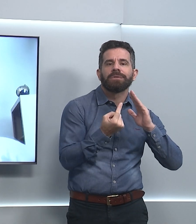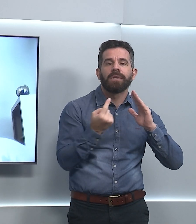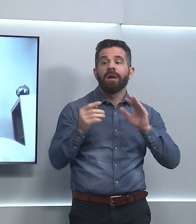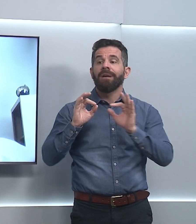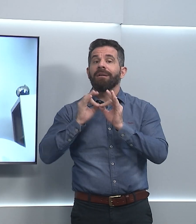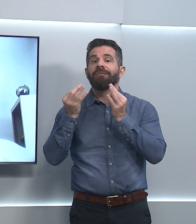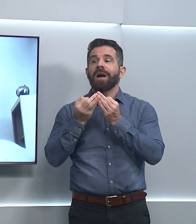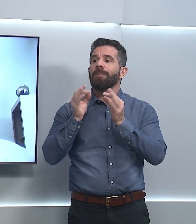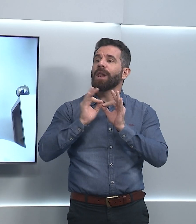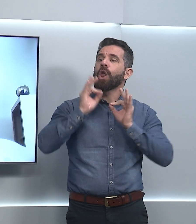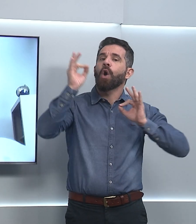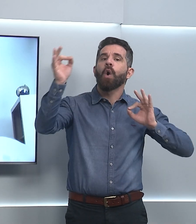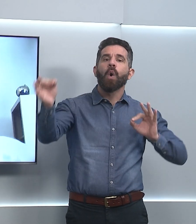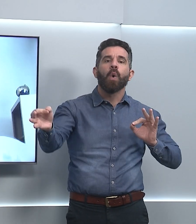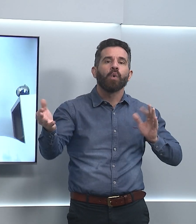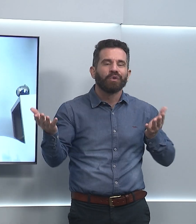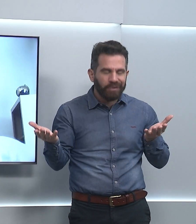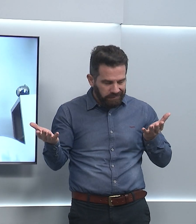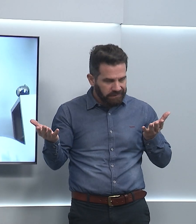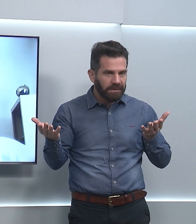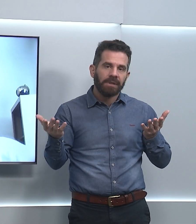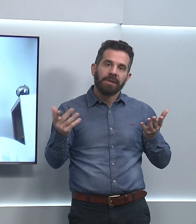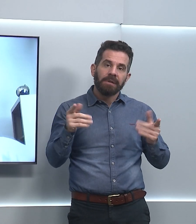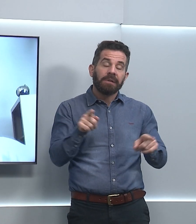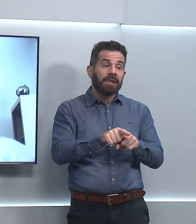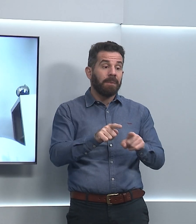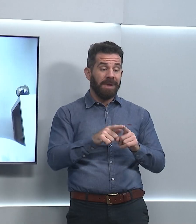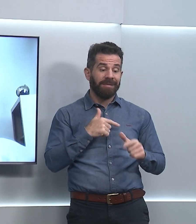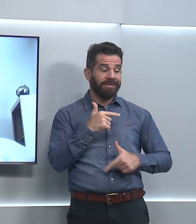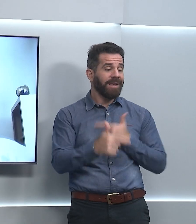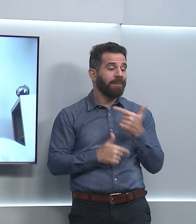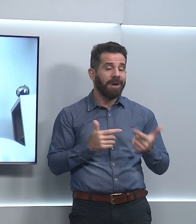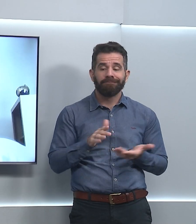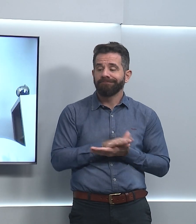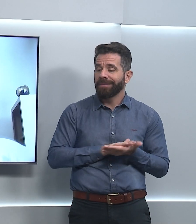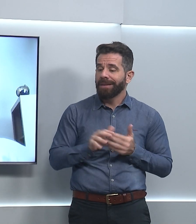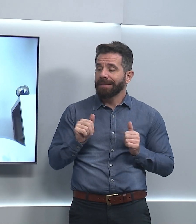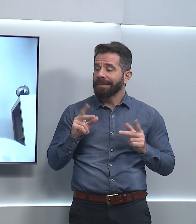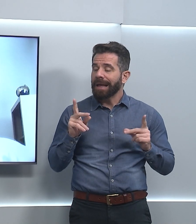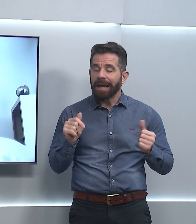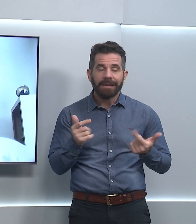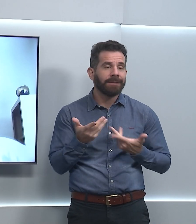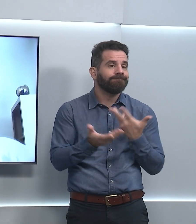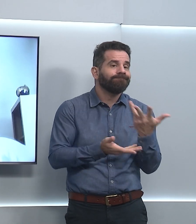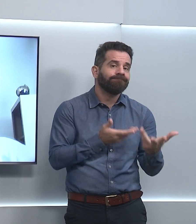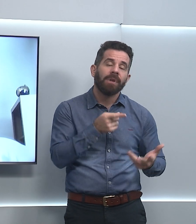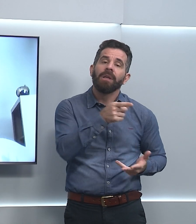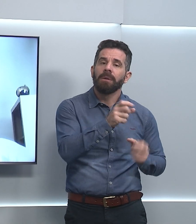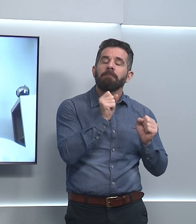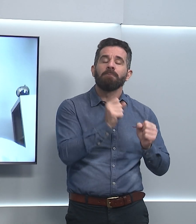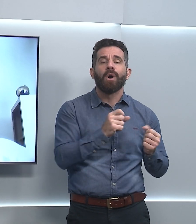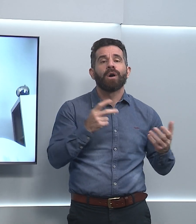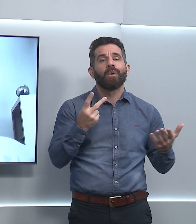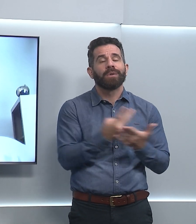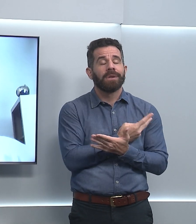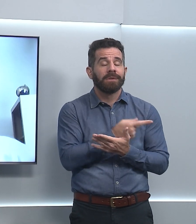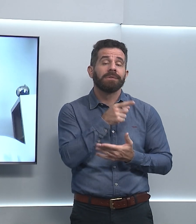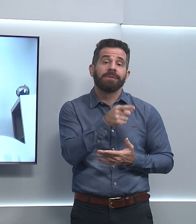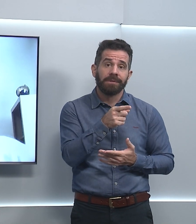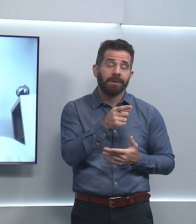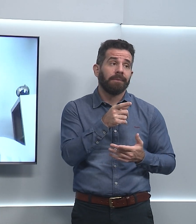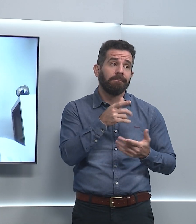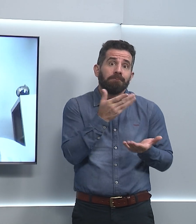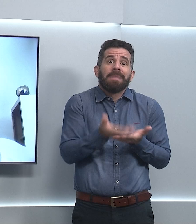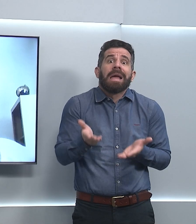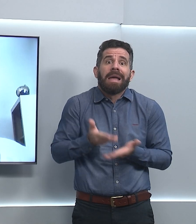família, um isolamento relacionado ao trabalho, acaba que eles são mais vulneráveis a isso. Então, os golpes são